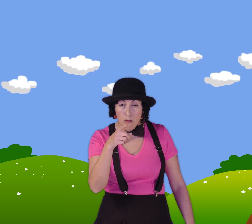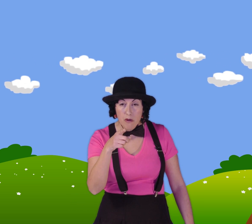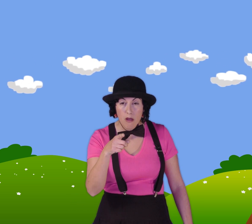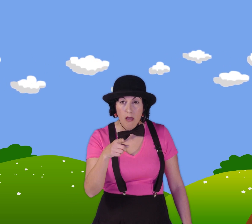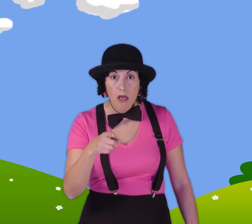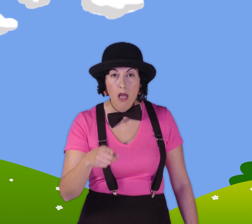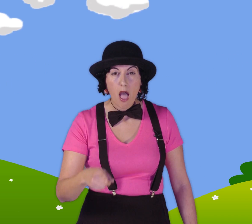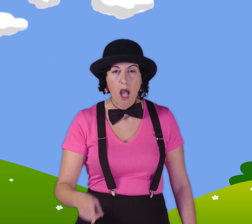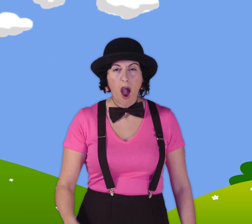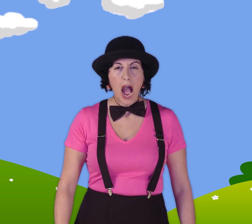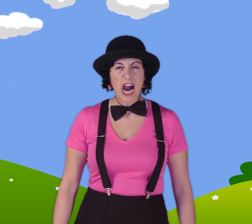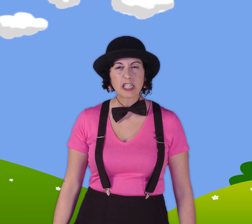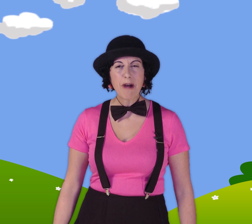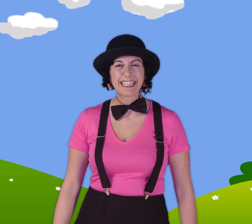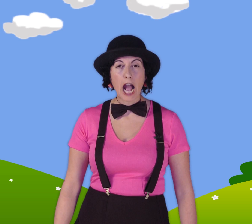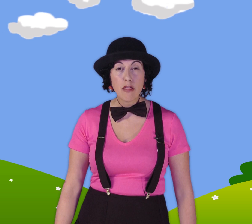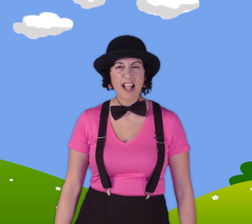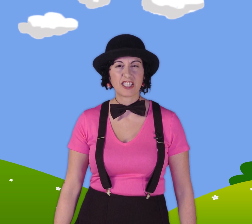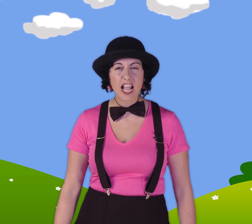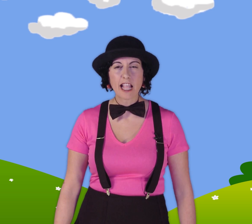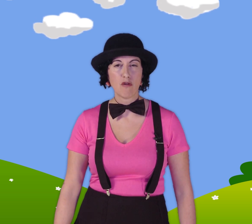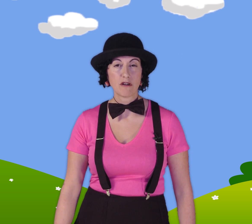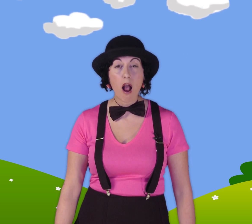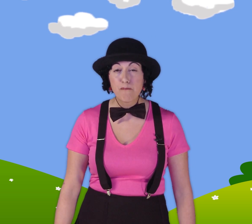7 de un golpe. ¿Has matado a 7 de un golpe?